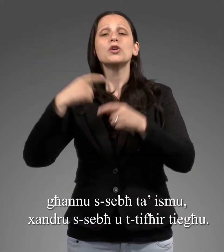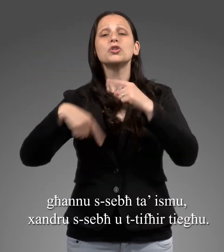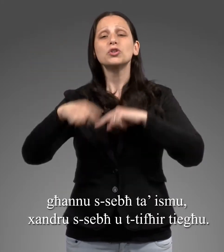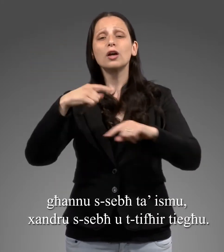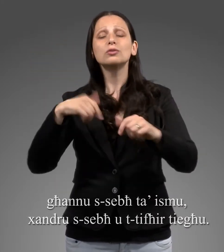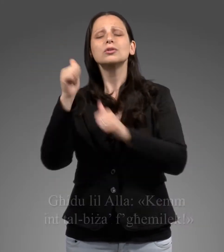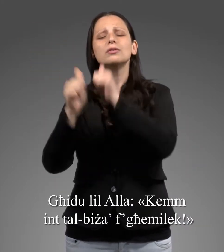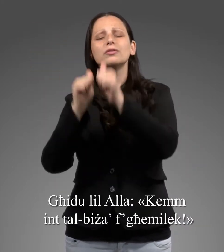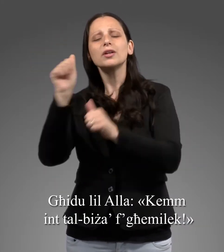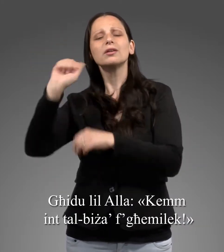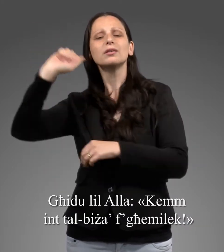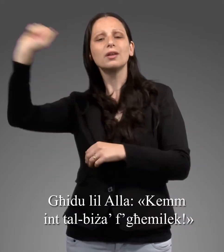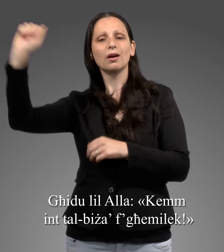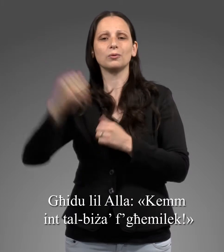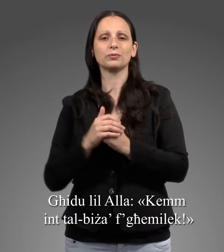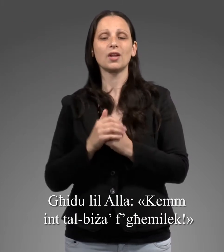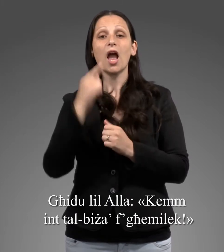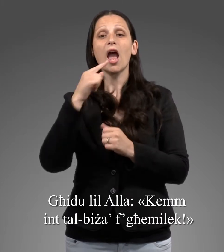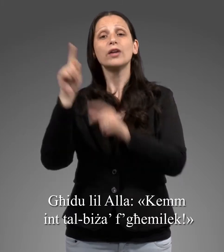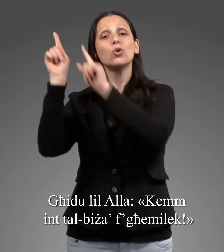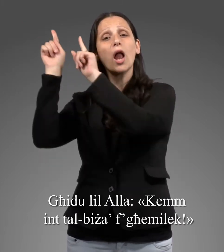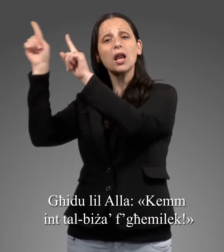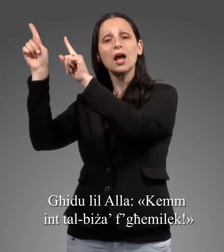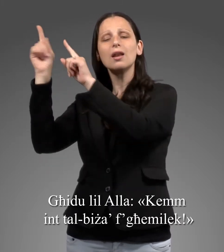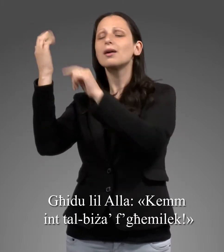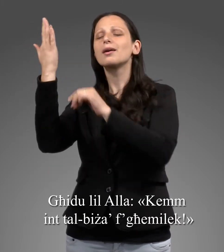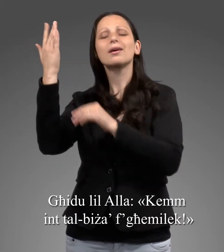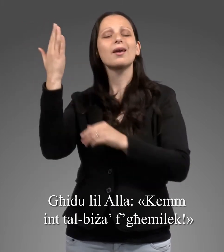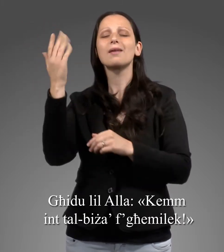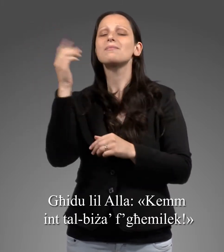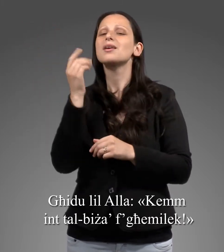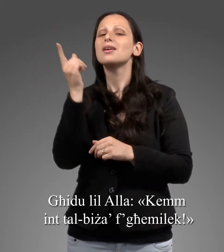t-tifħir tiegħu. Ejdu lill-Alla, kemm int tal-biża' femilek.